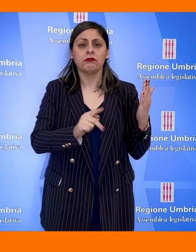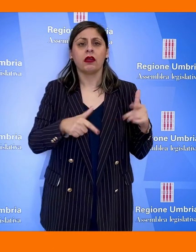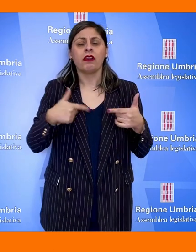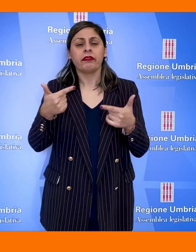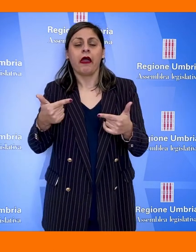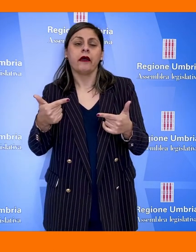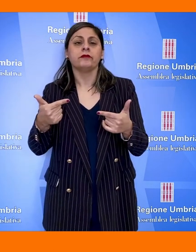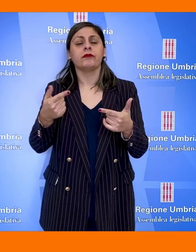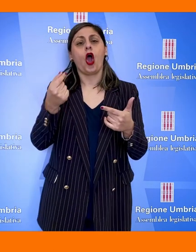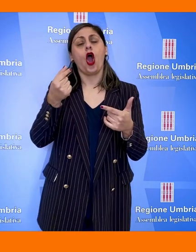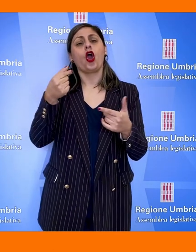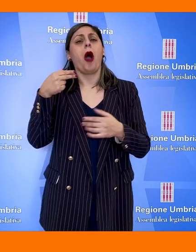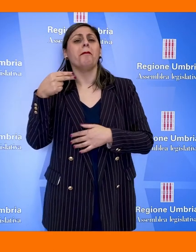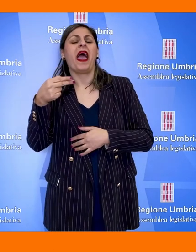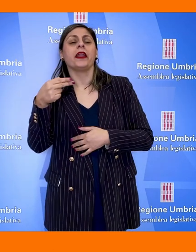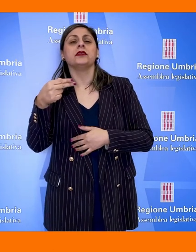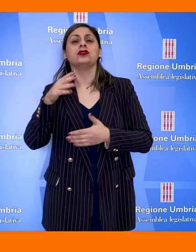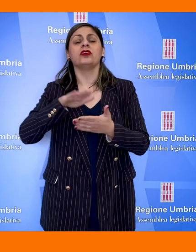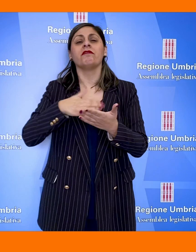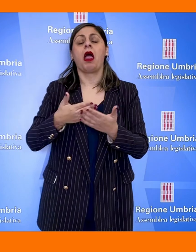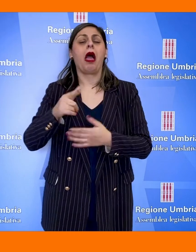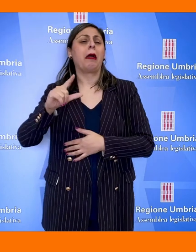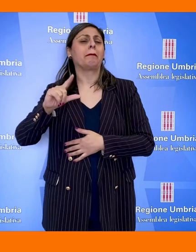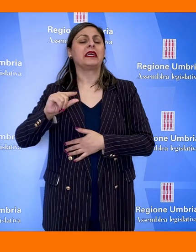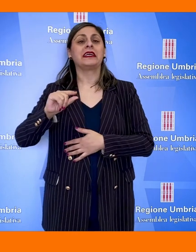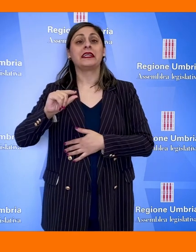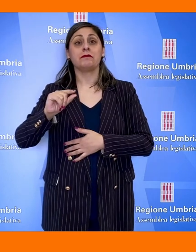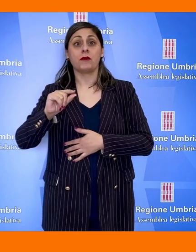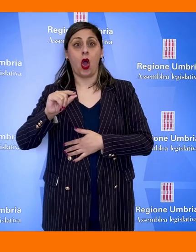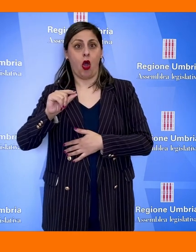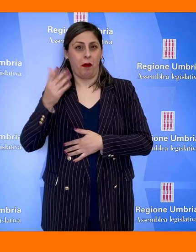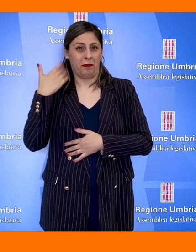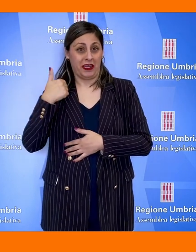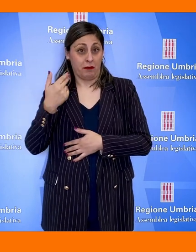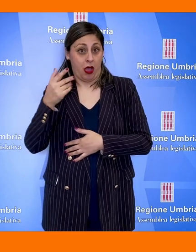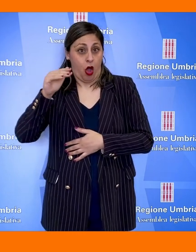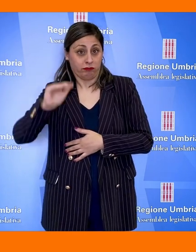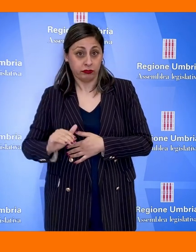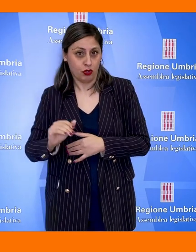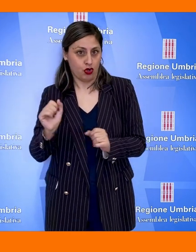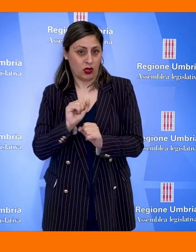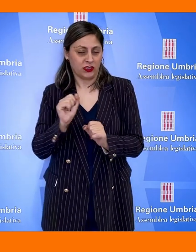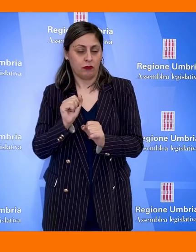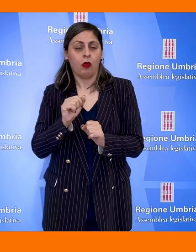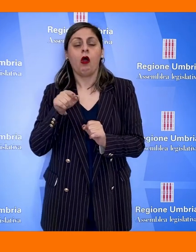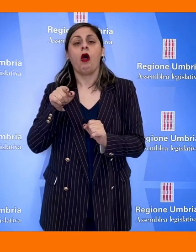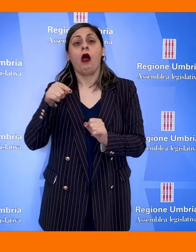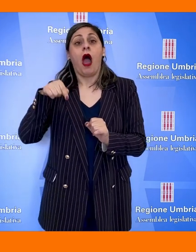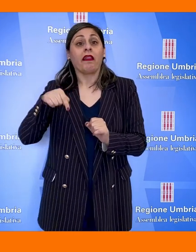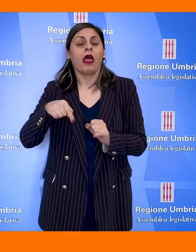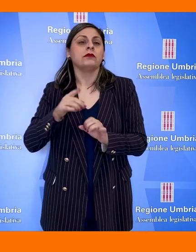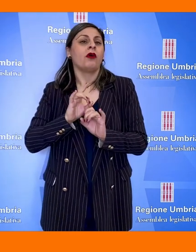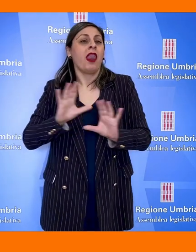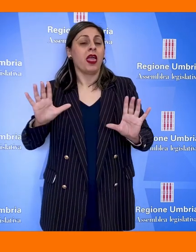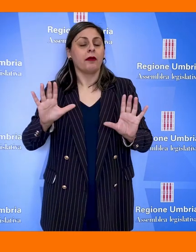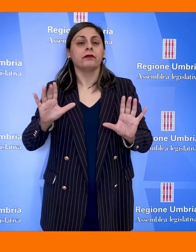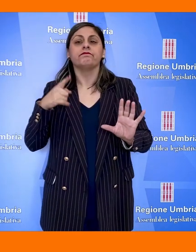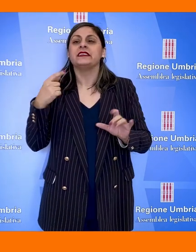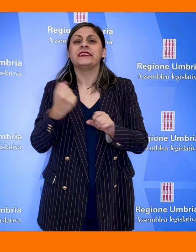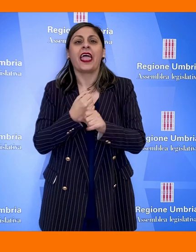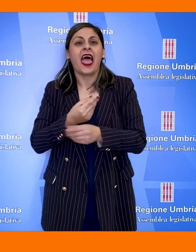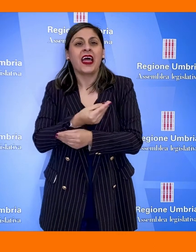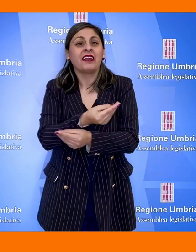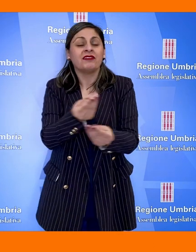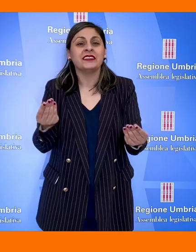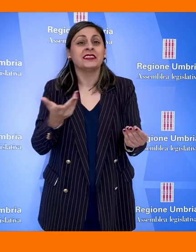che consentivano la definizione dei compensi intesi come minimi inderogabili, ha caratterizzato le procedure di affidamento dei servizi e